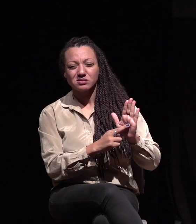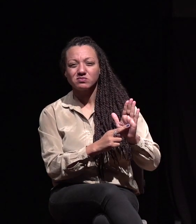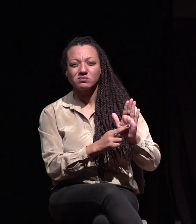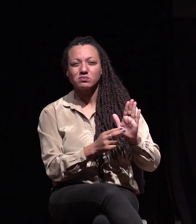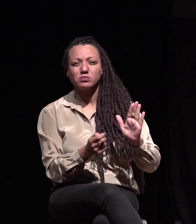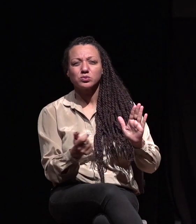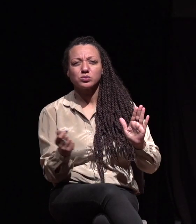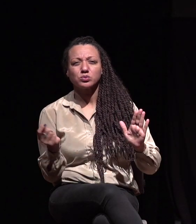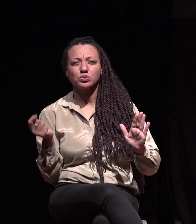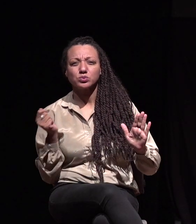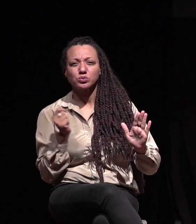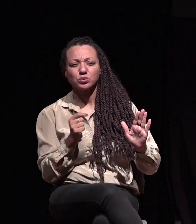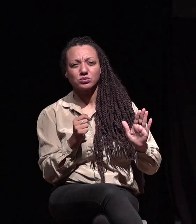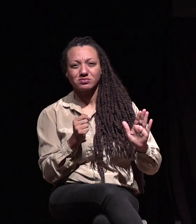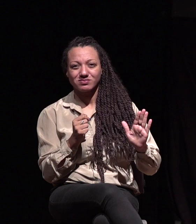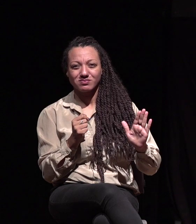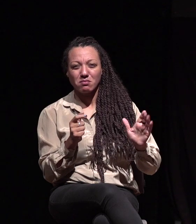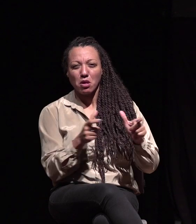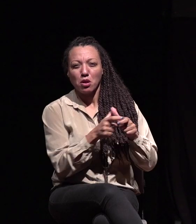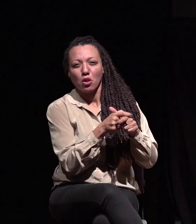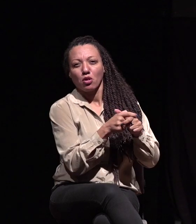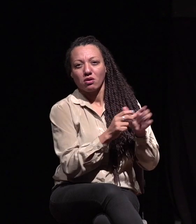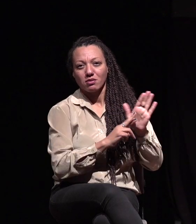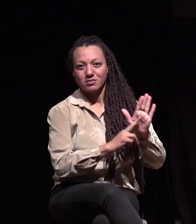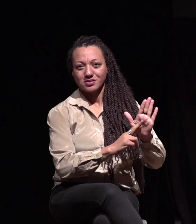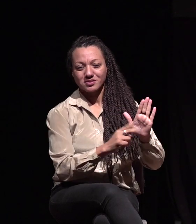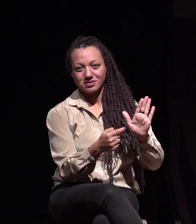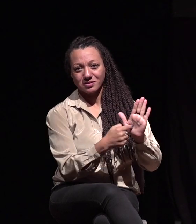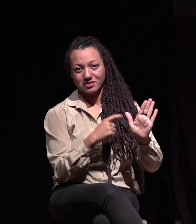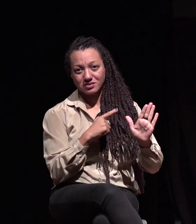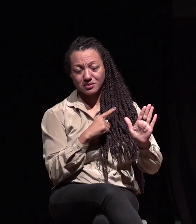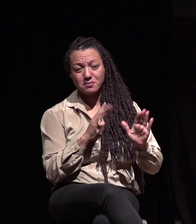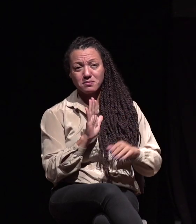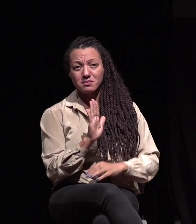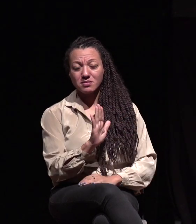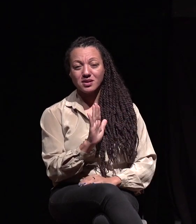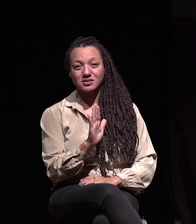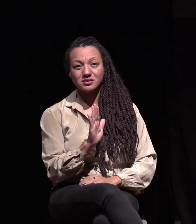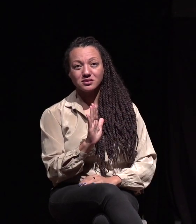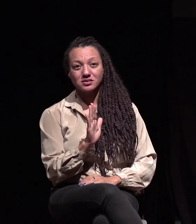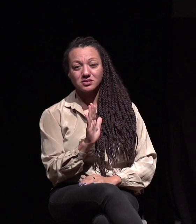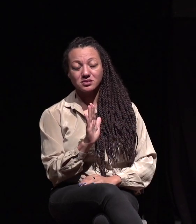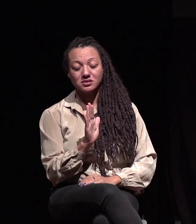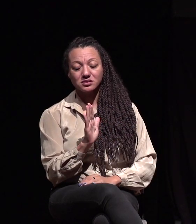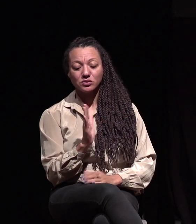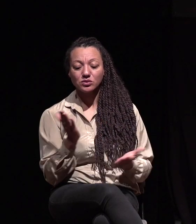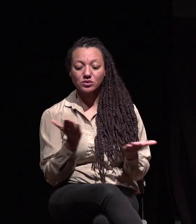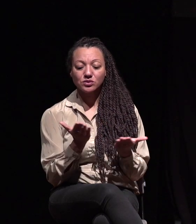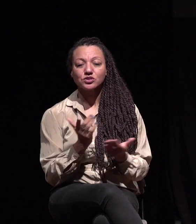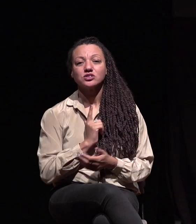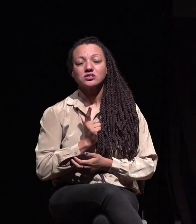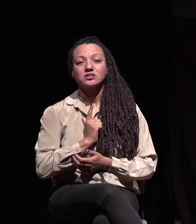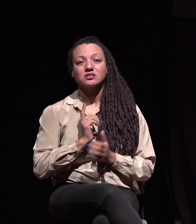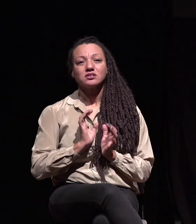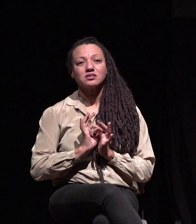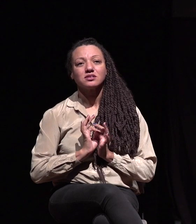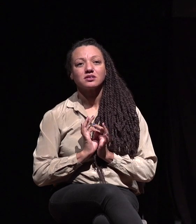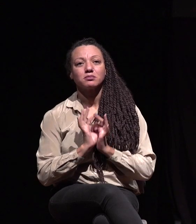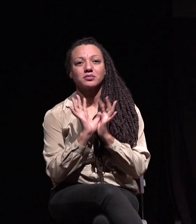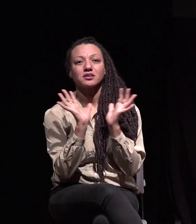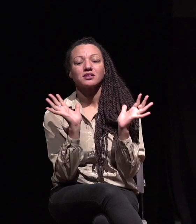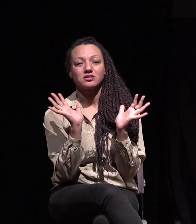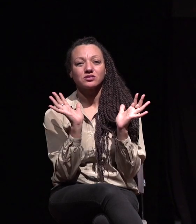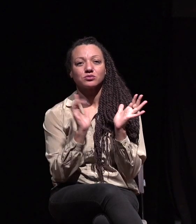todos, a liberdade que temos de poder nos manifestar, ela só existe dentro de um Estado democrático.